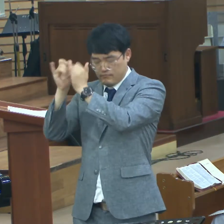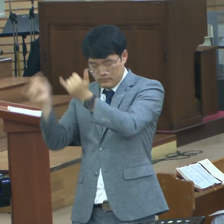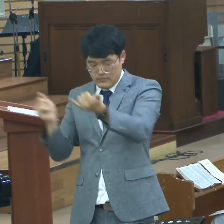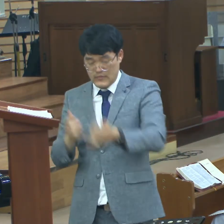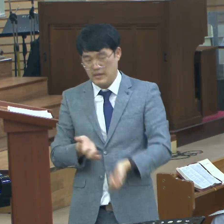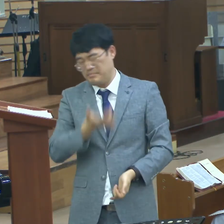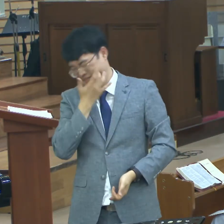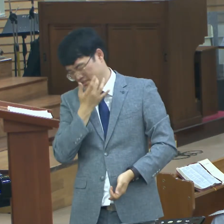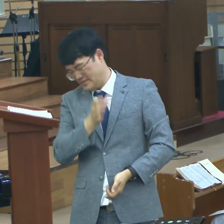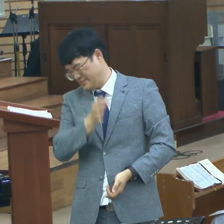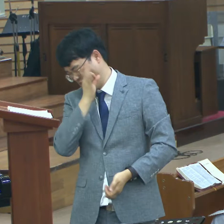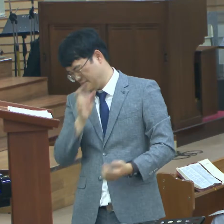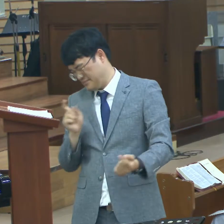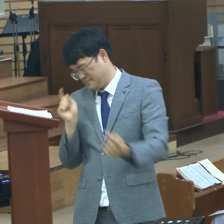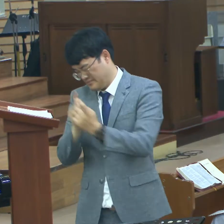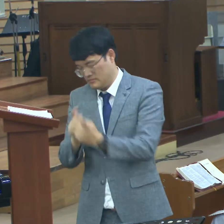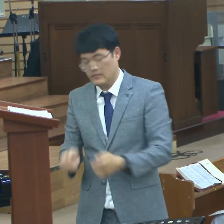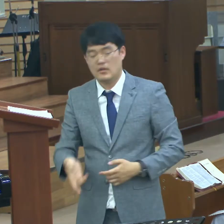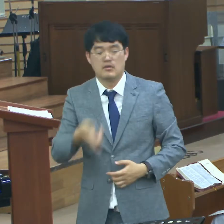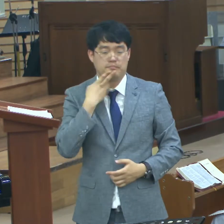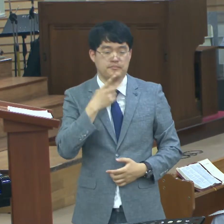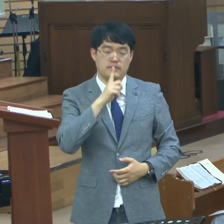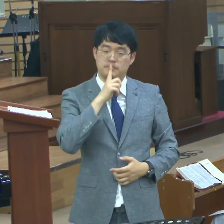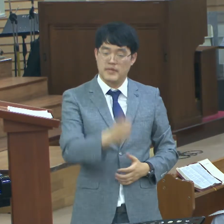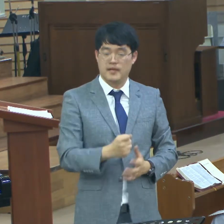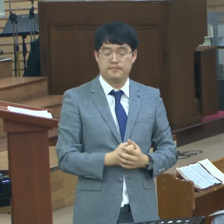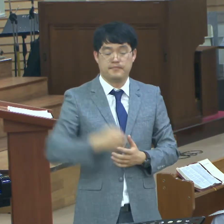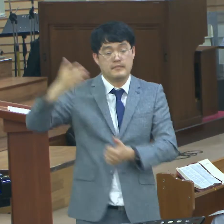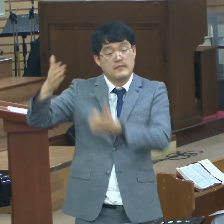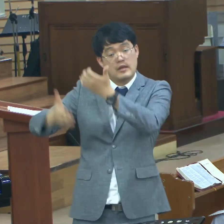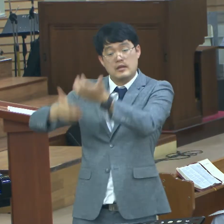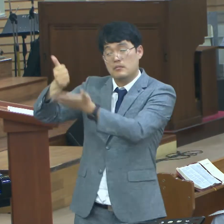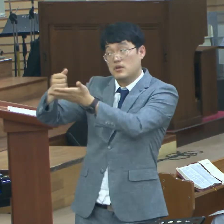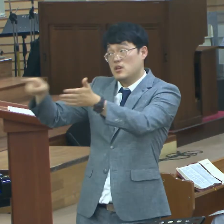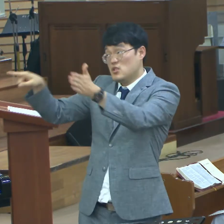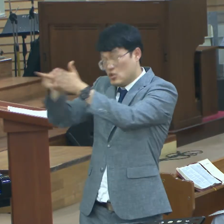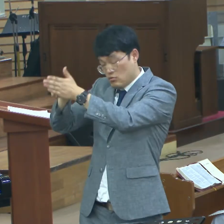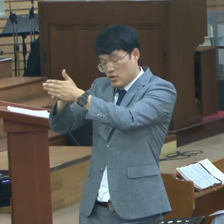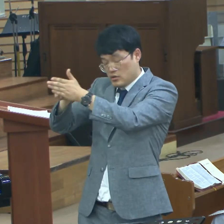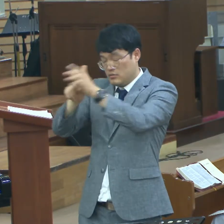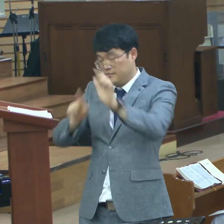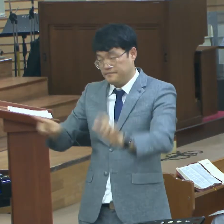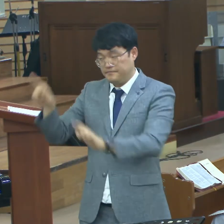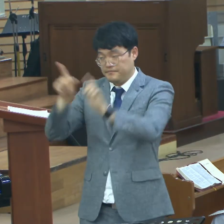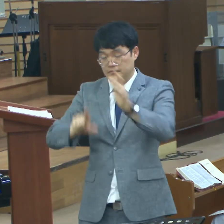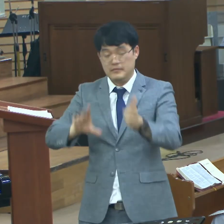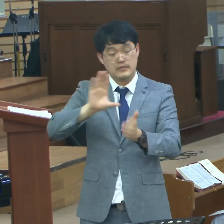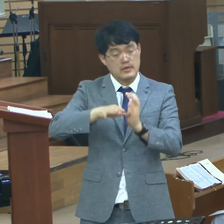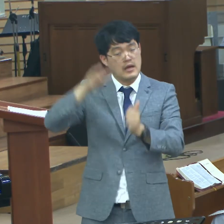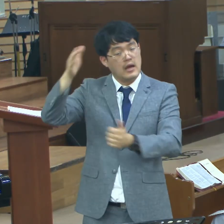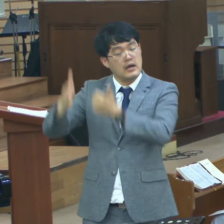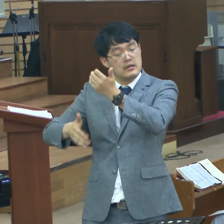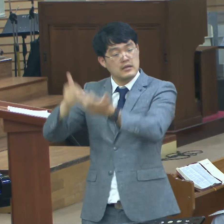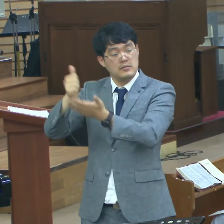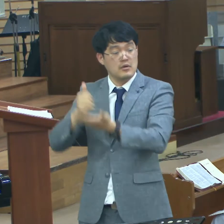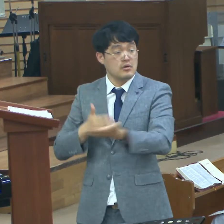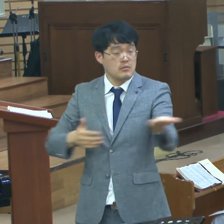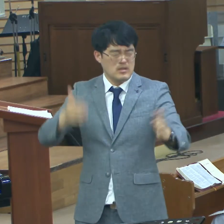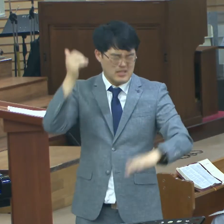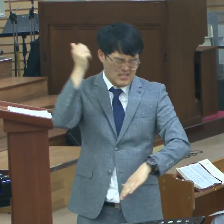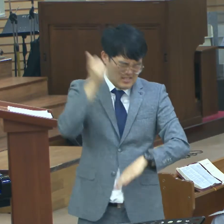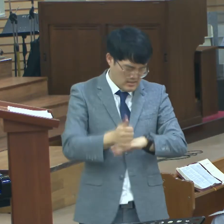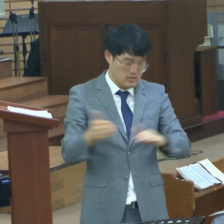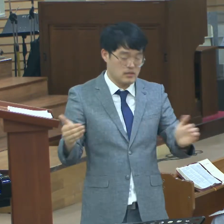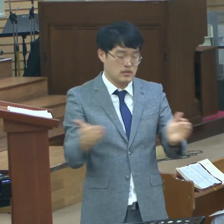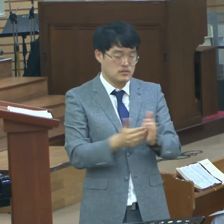부끄러움을 당하지 아니하리라. 하나님을 신뢰하시고 걸어가실 때 하나님이 여러분을 끝까지 책임져